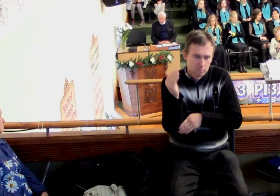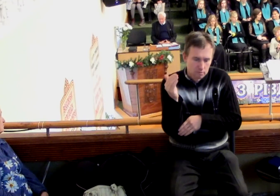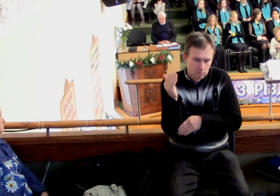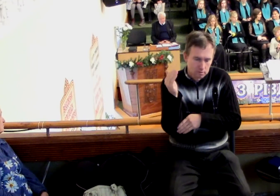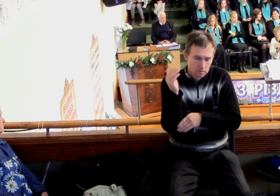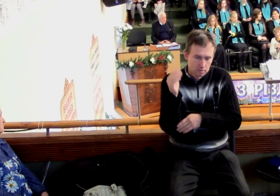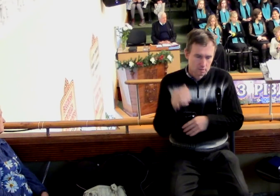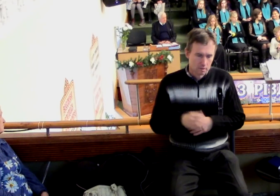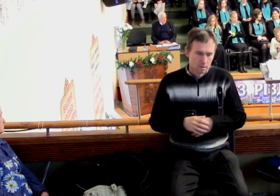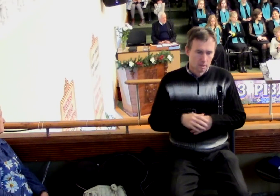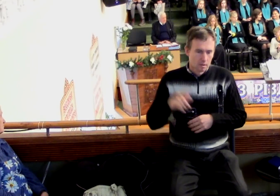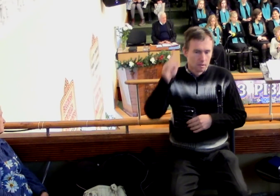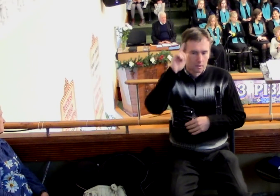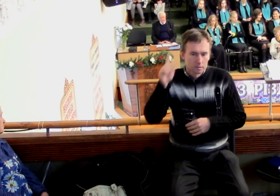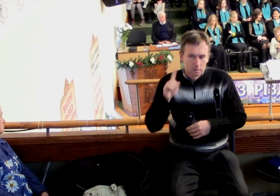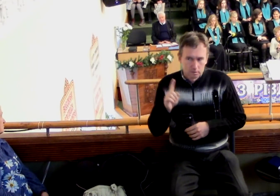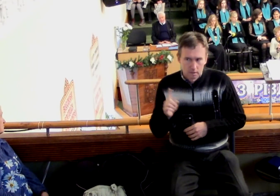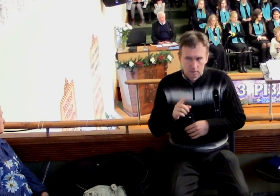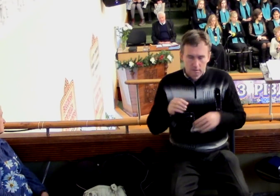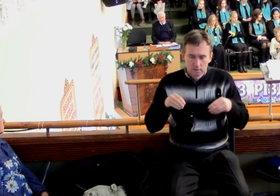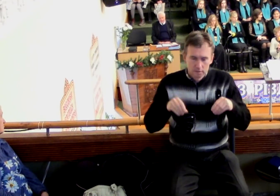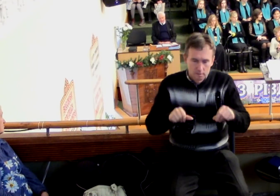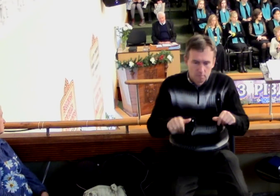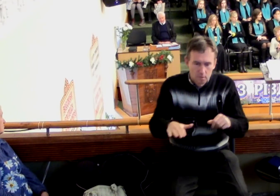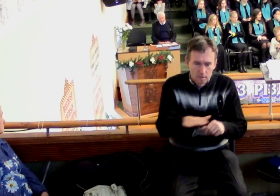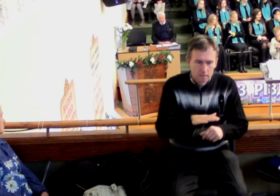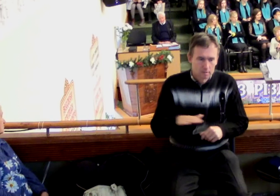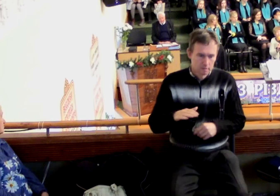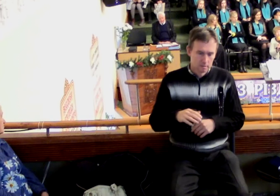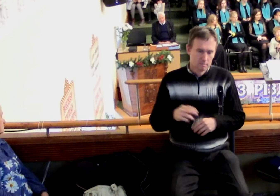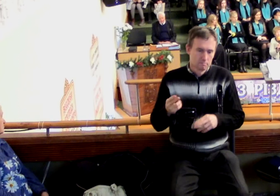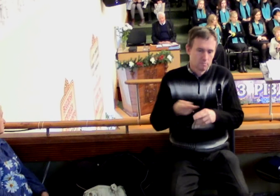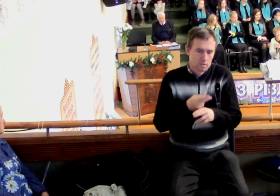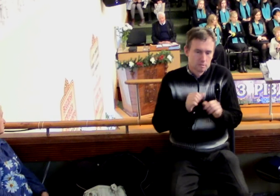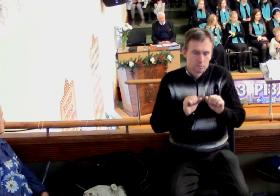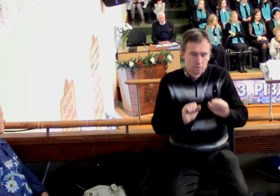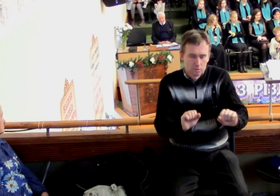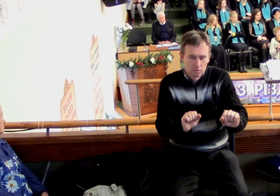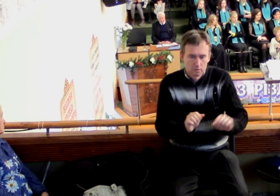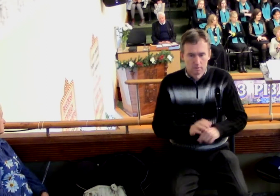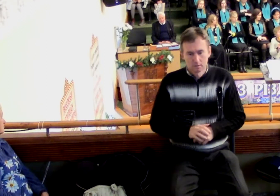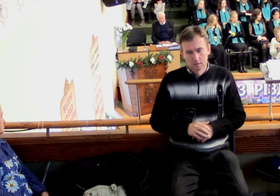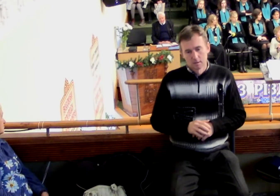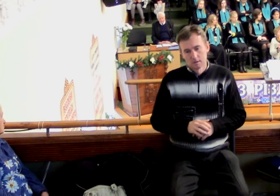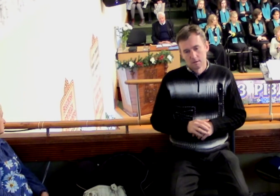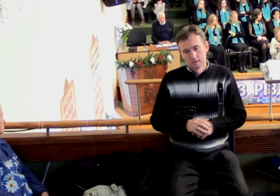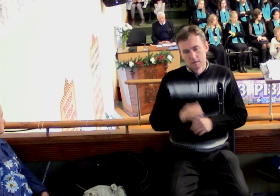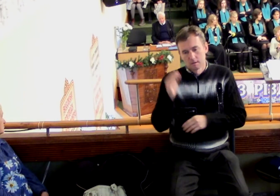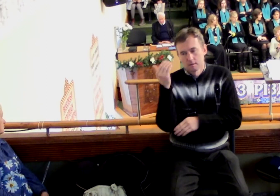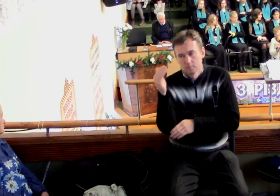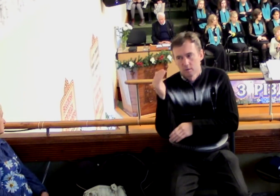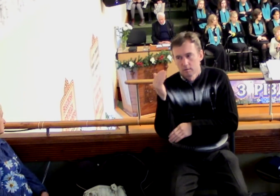росток израильской земли, и беззащитен сей